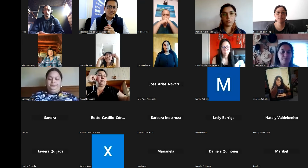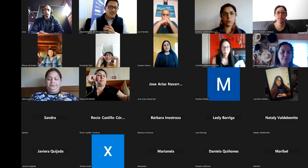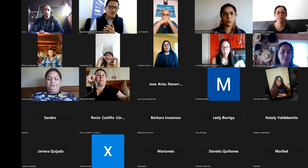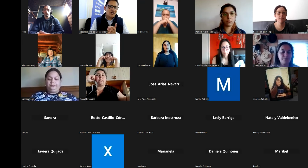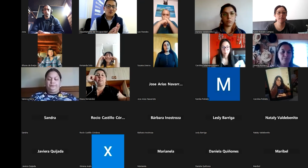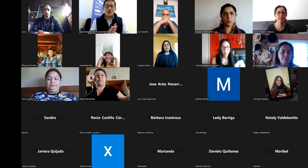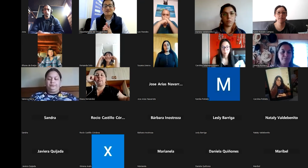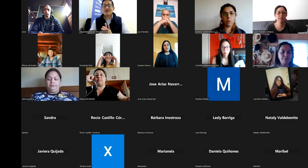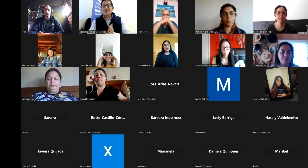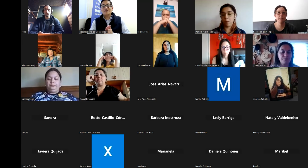saltemos a los meses del año,